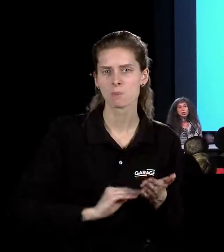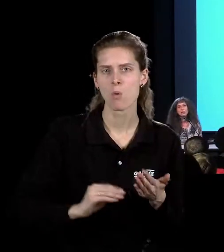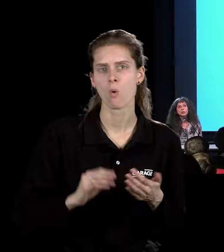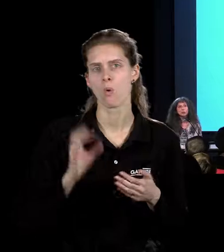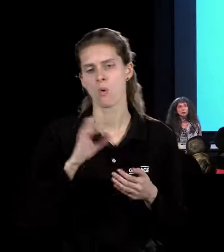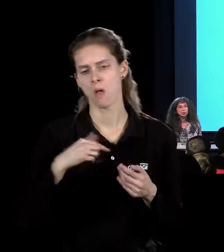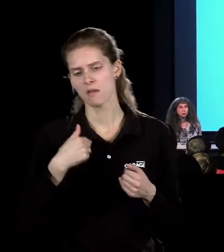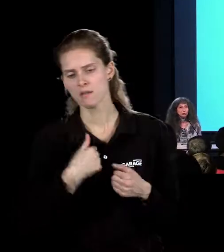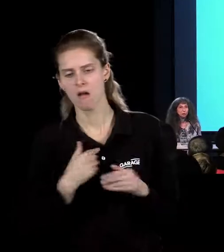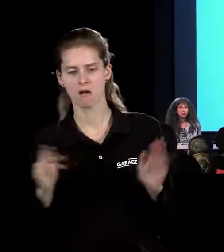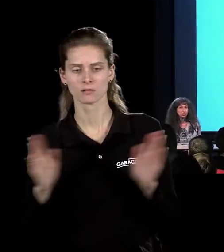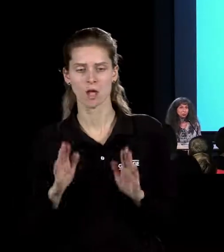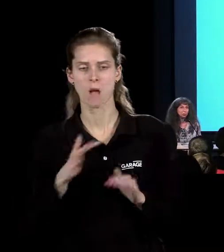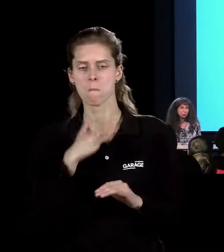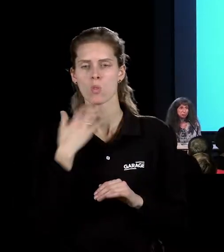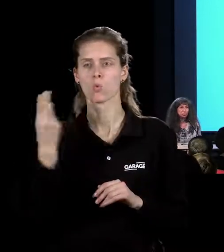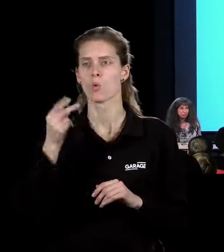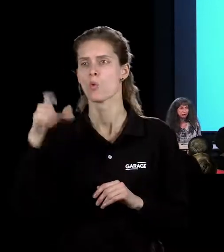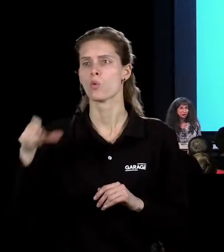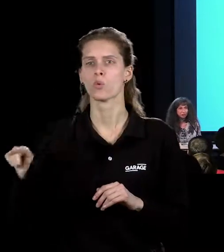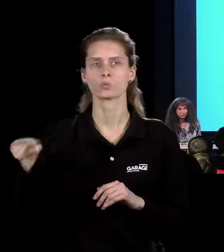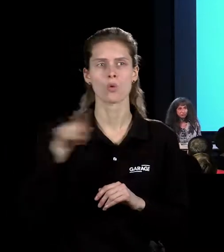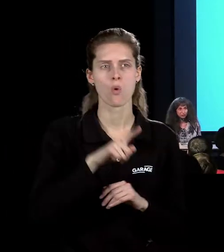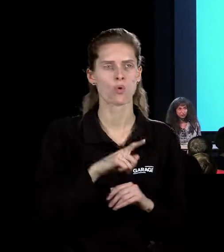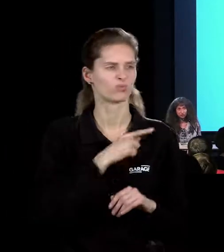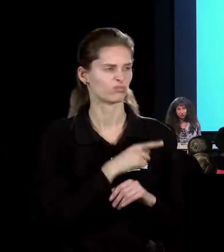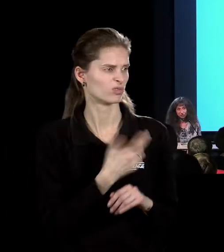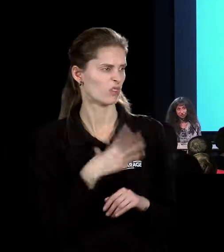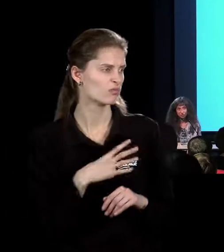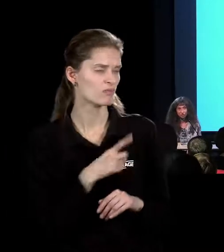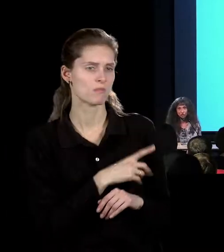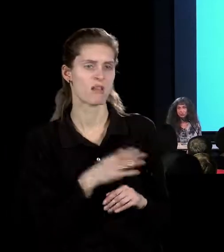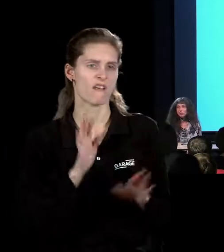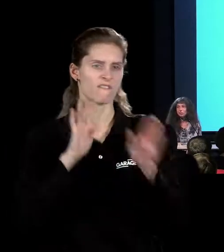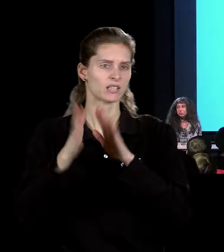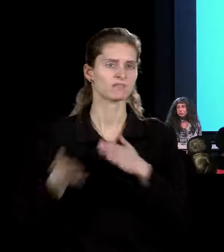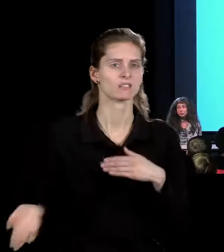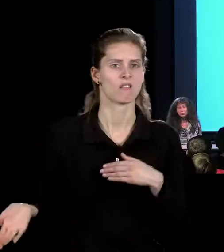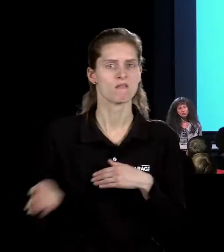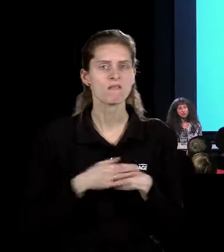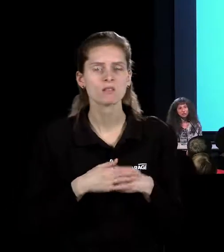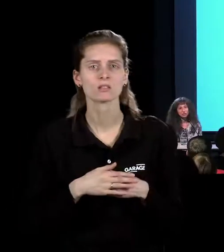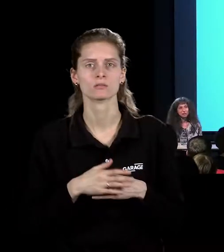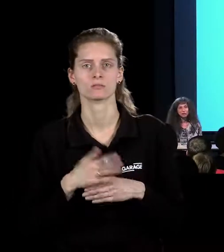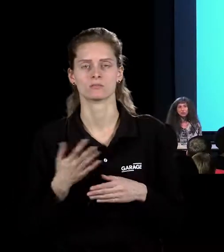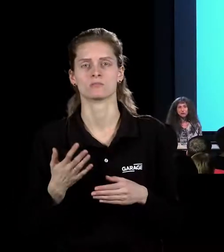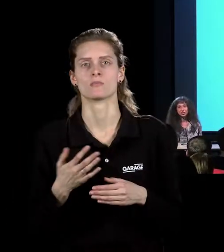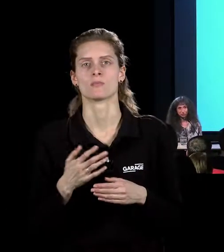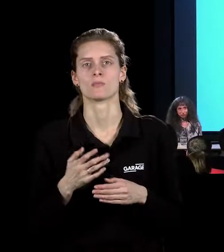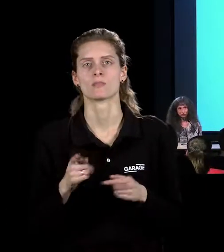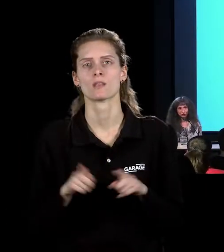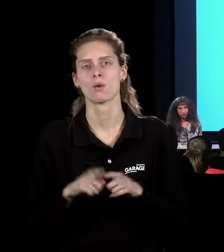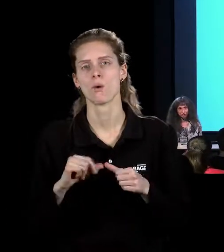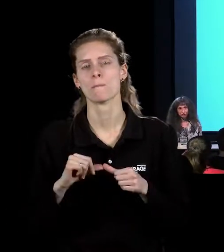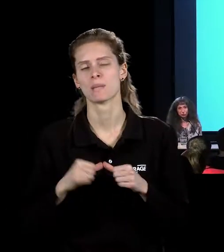многие его коллеги-художники осуждают его за то, что он, в общем, подставил всех, и выставка закрылась. Это довольно довольно